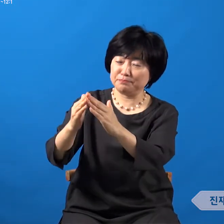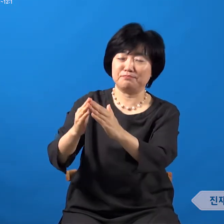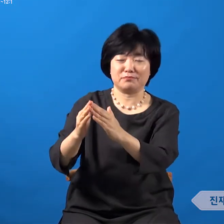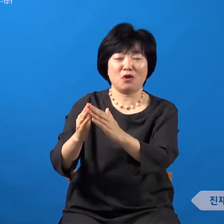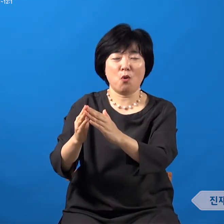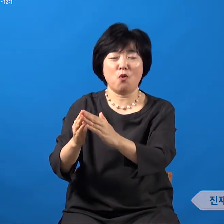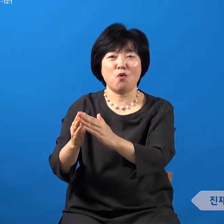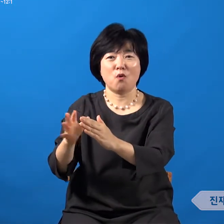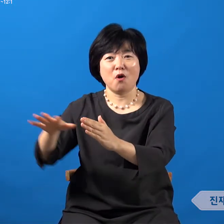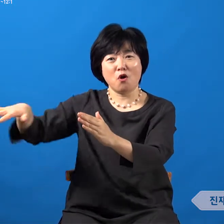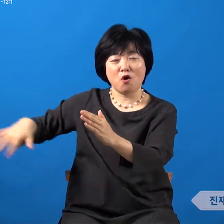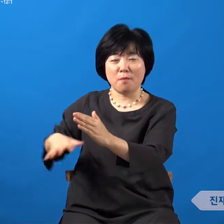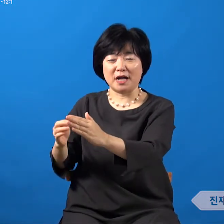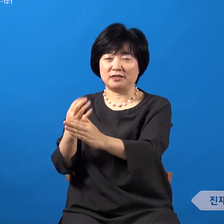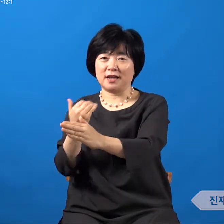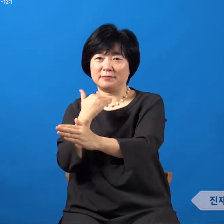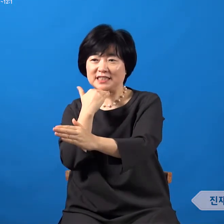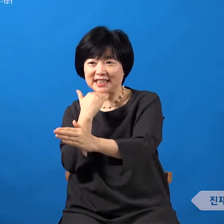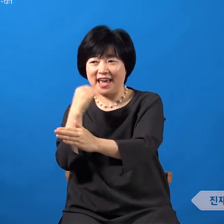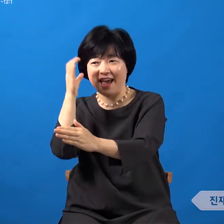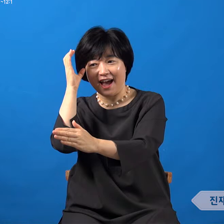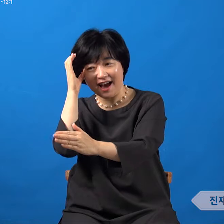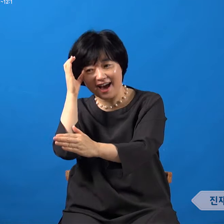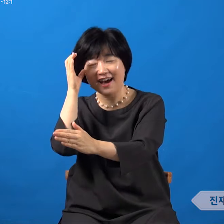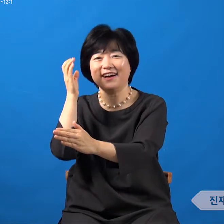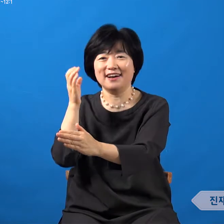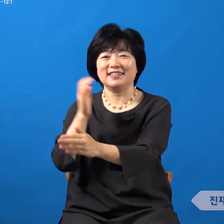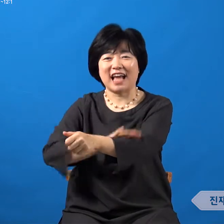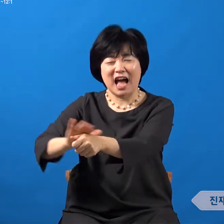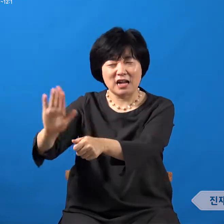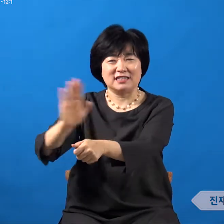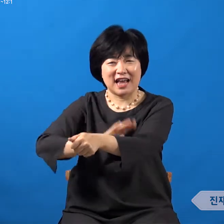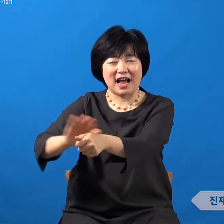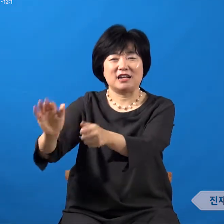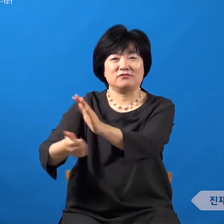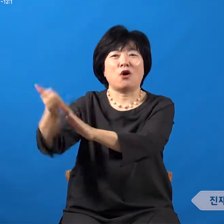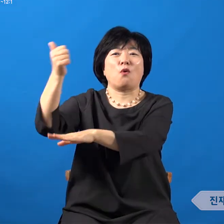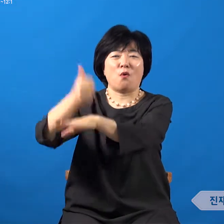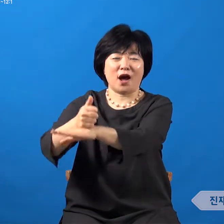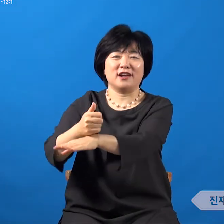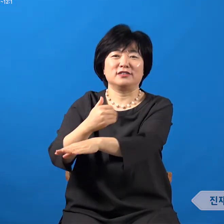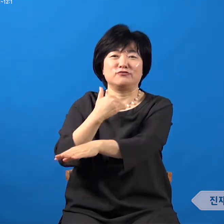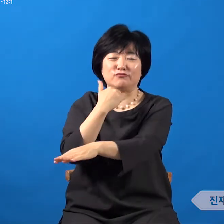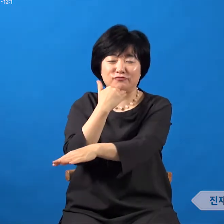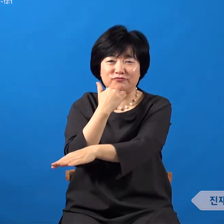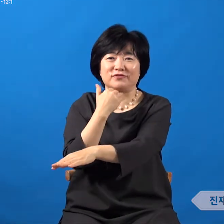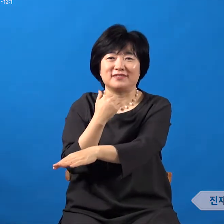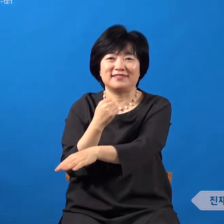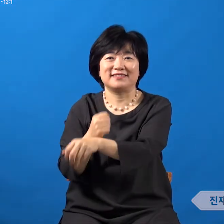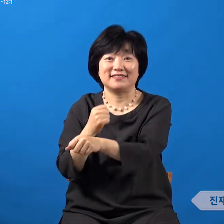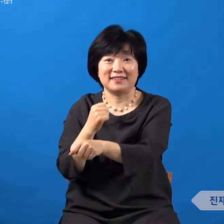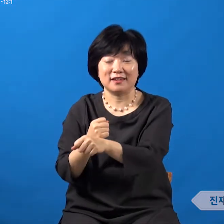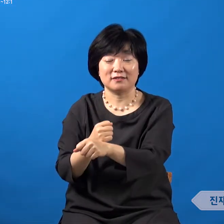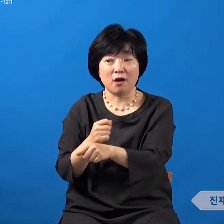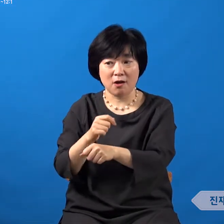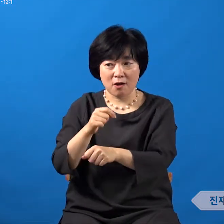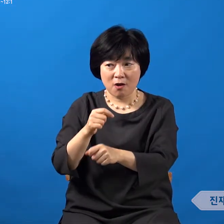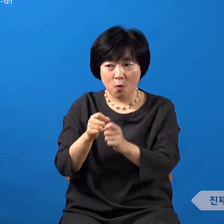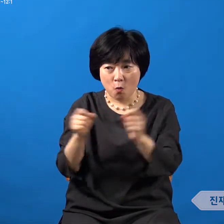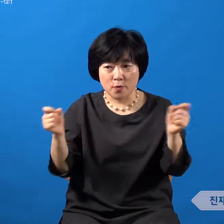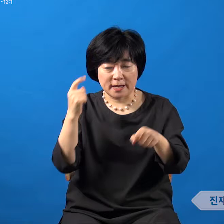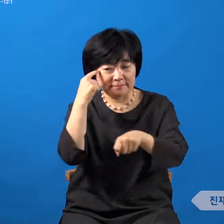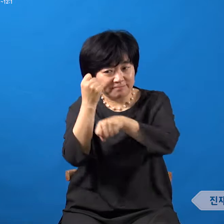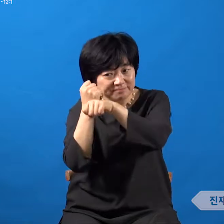가지며 정말 교회가 성장하고 잘 될 거라고 생각을 합니다. 오랜 시간 연구와